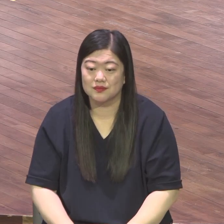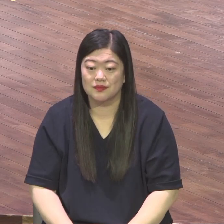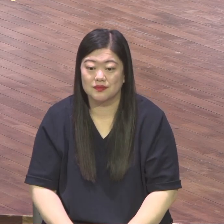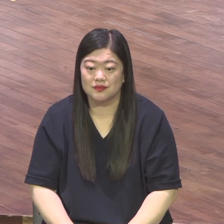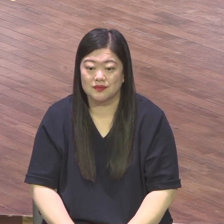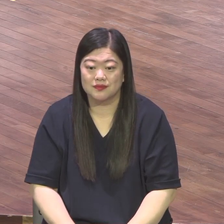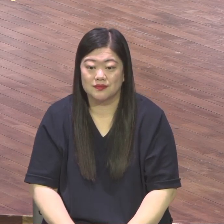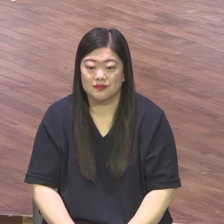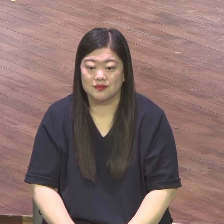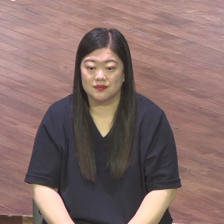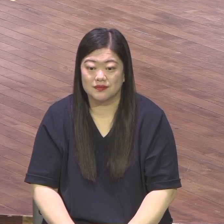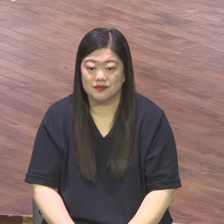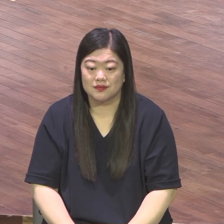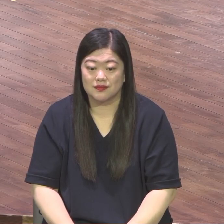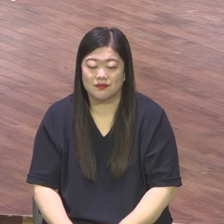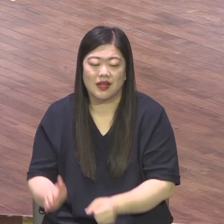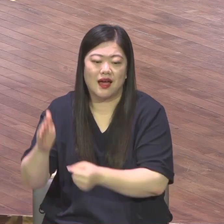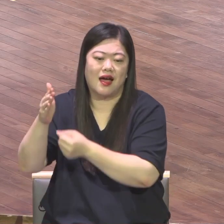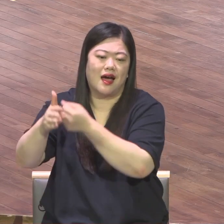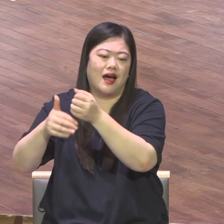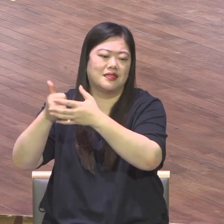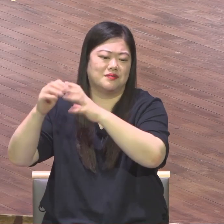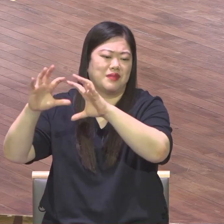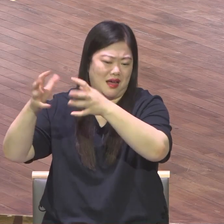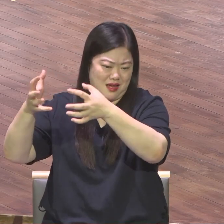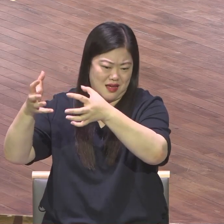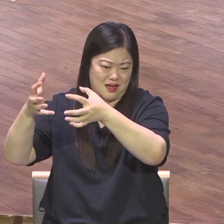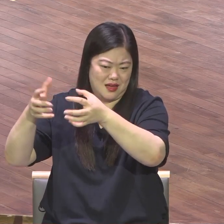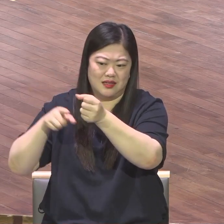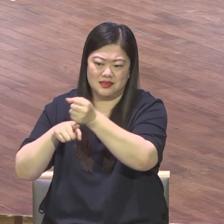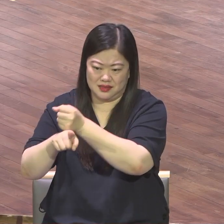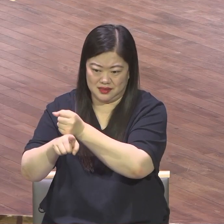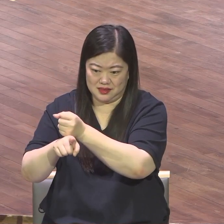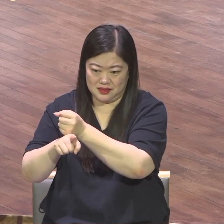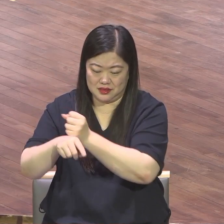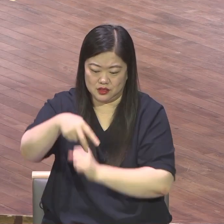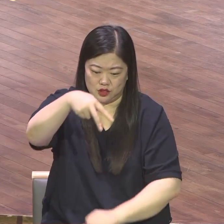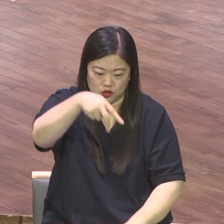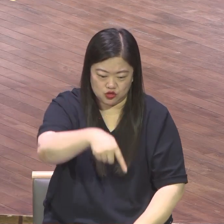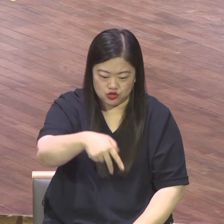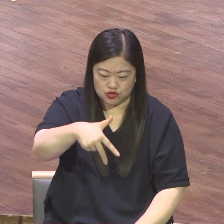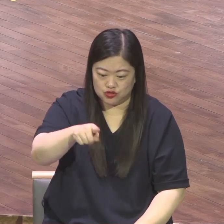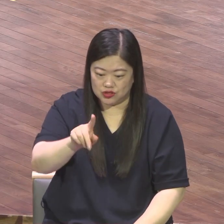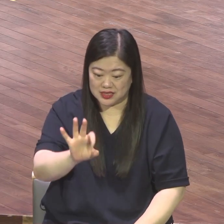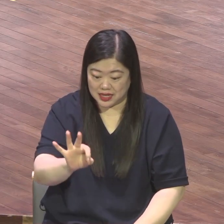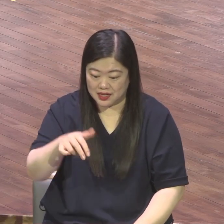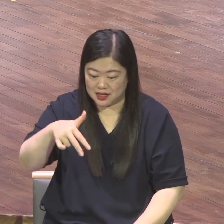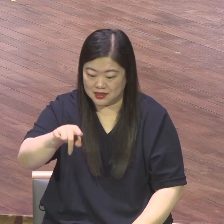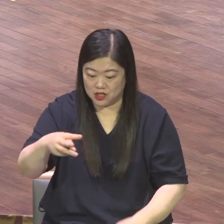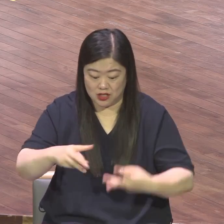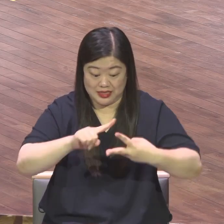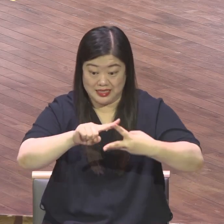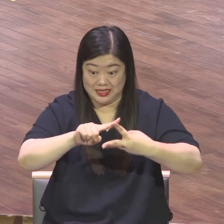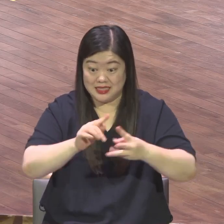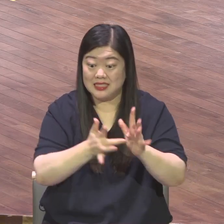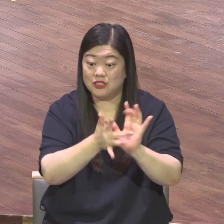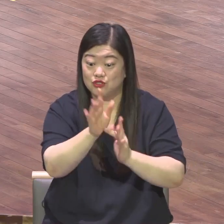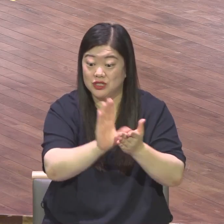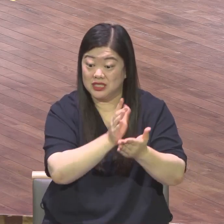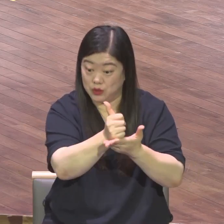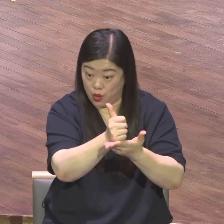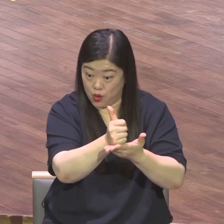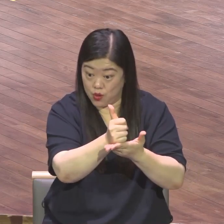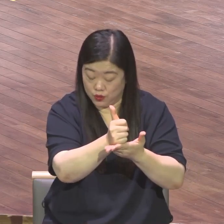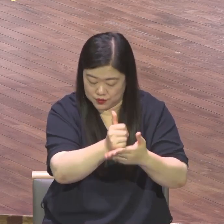바로 하나님 나라입니다. 하나님 나라. 수장절 하나님 나라. 구원받은 하나님의 자녀인